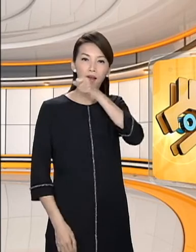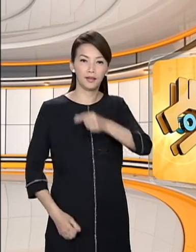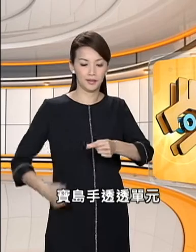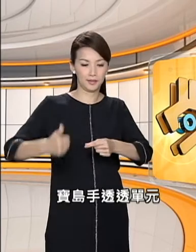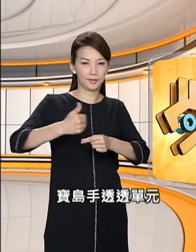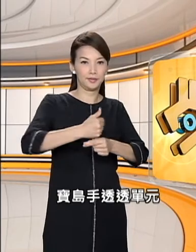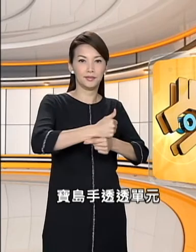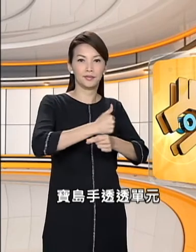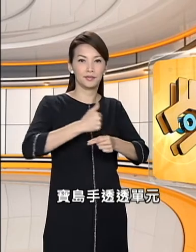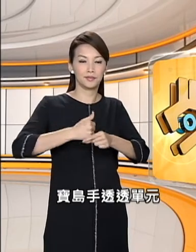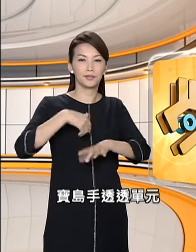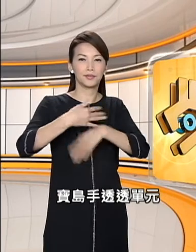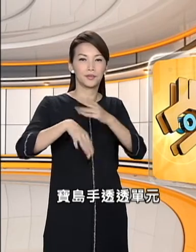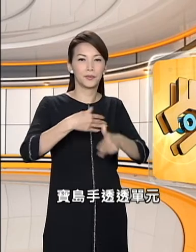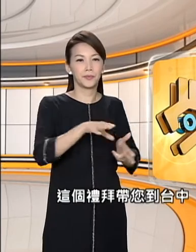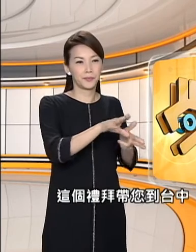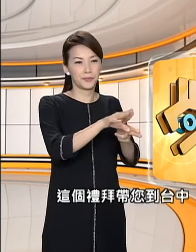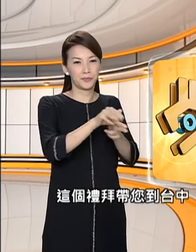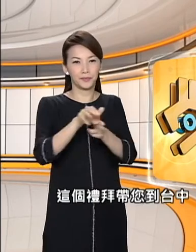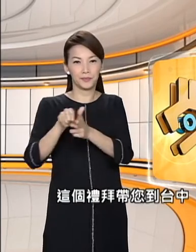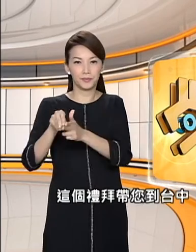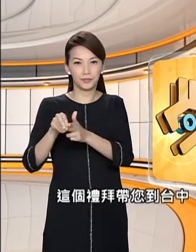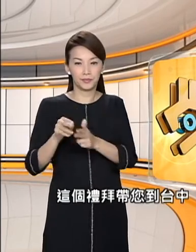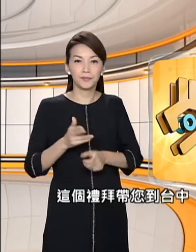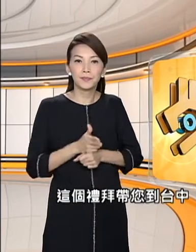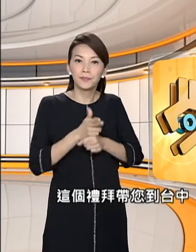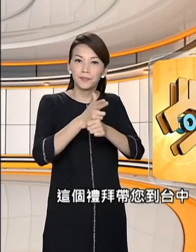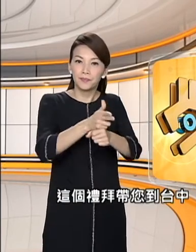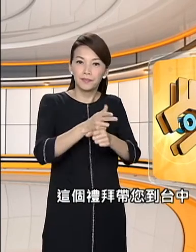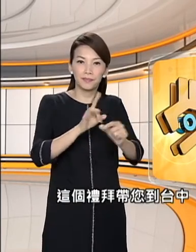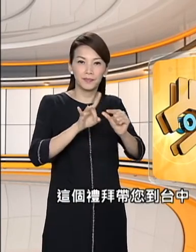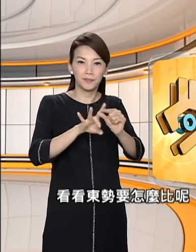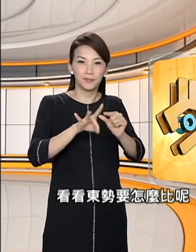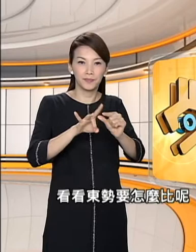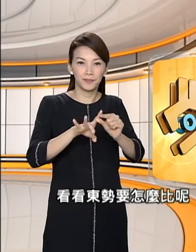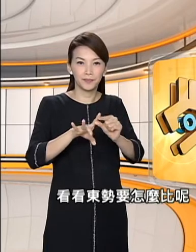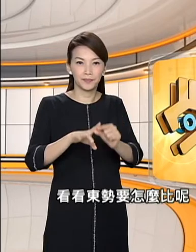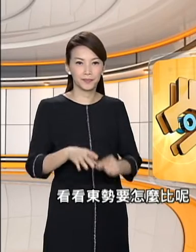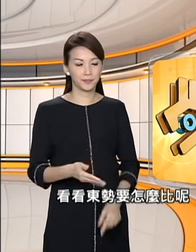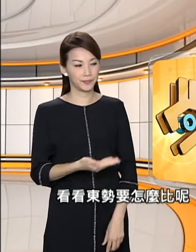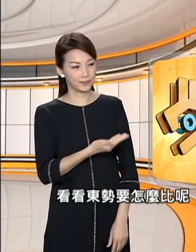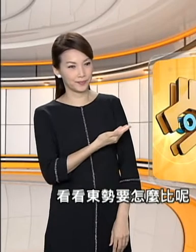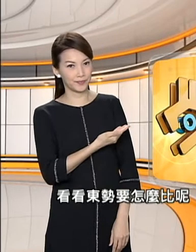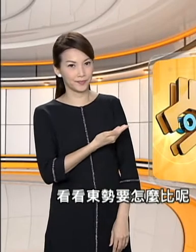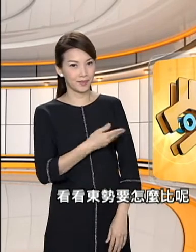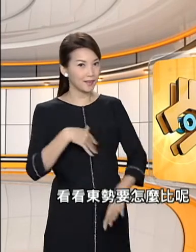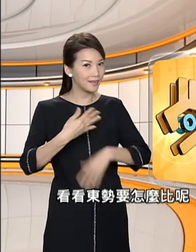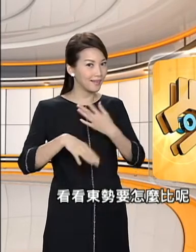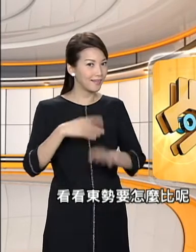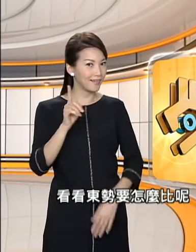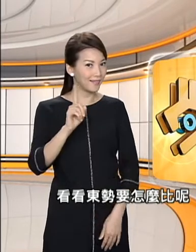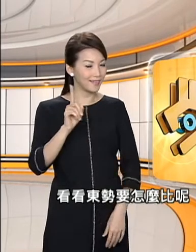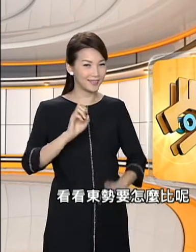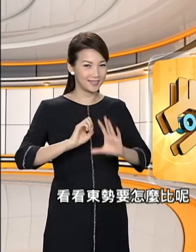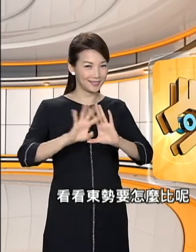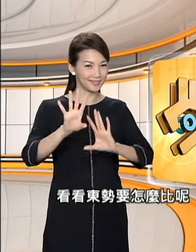寶島手透透單元，這個禮拜帶您到台中，看看東勢要怎麼比呢？